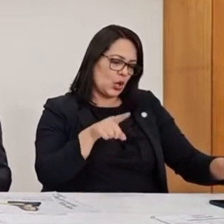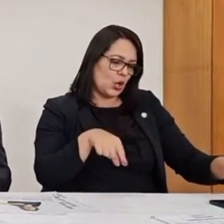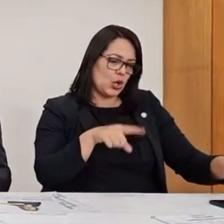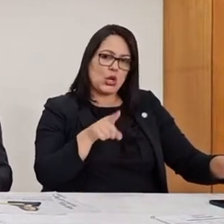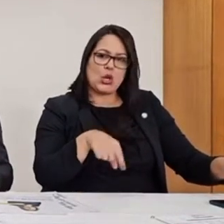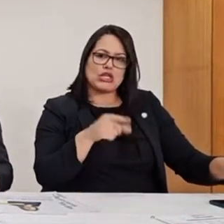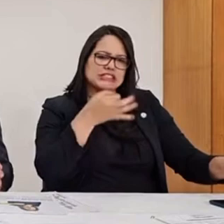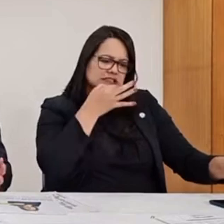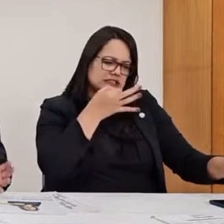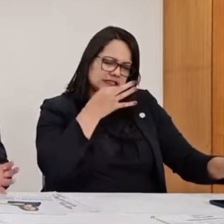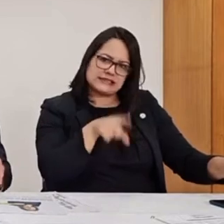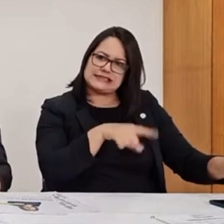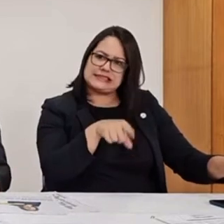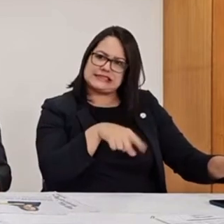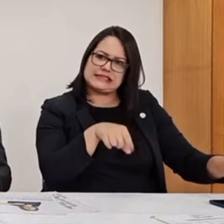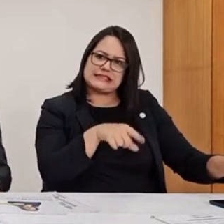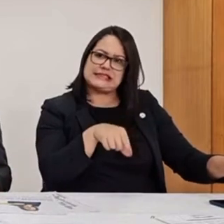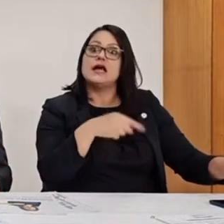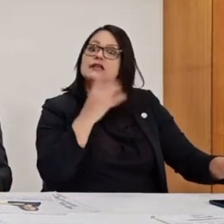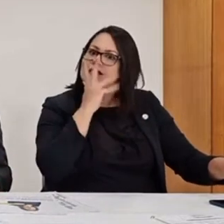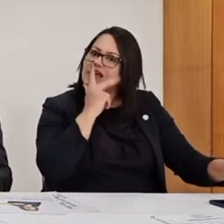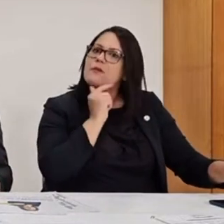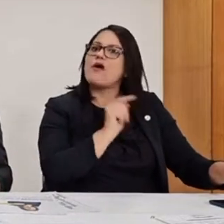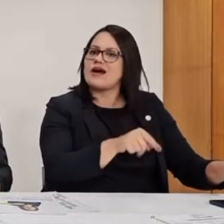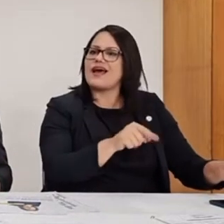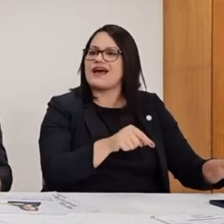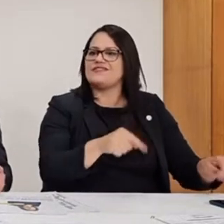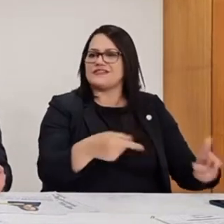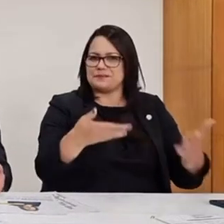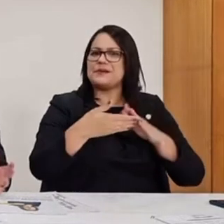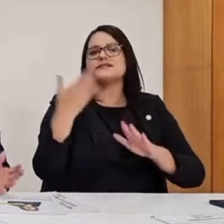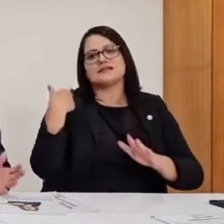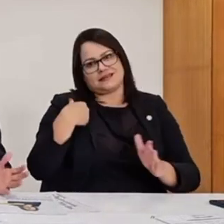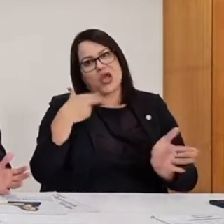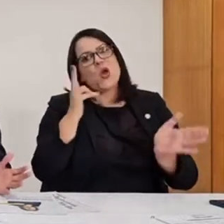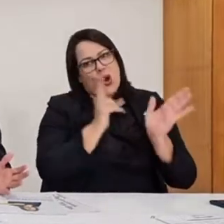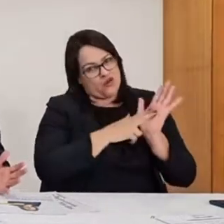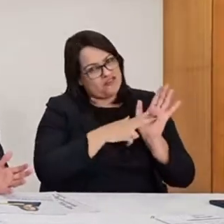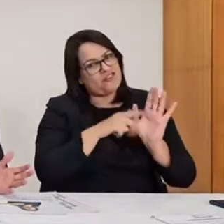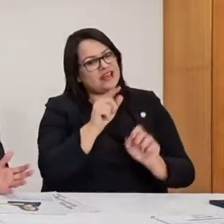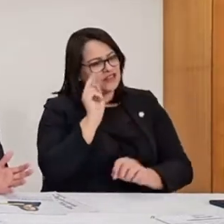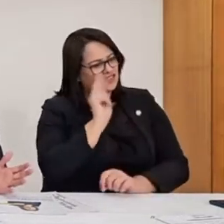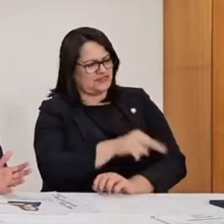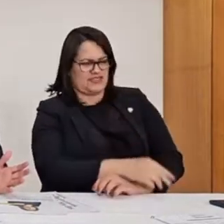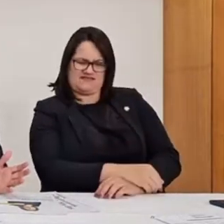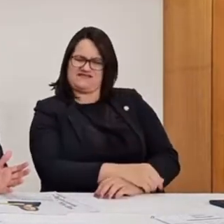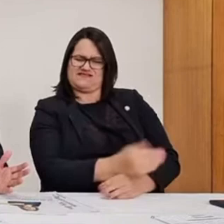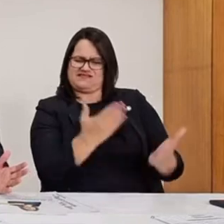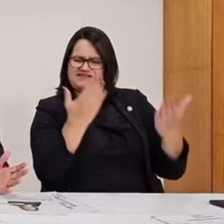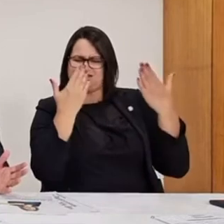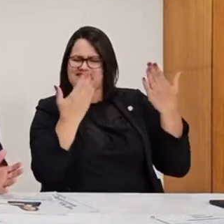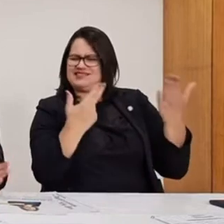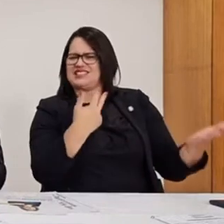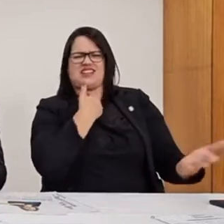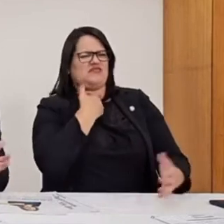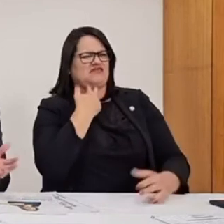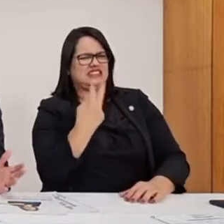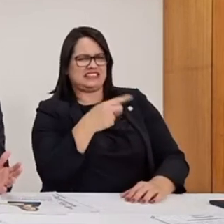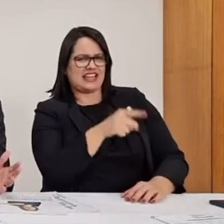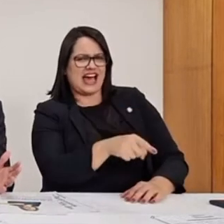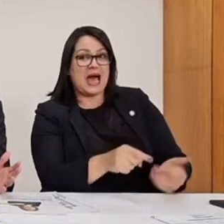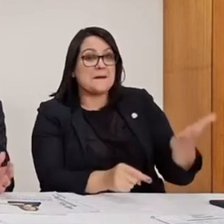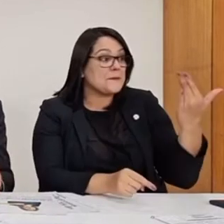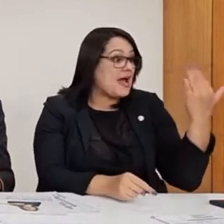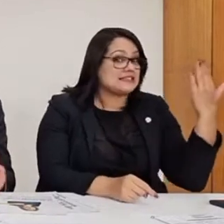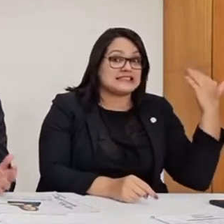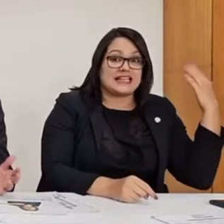din, din, din, din, e era uma coisa realmente. Confesso, quando eu comecei a ver isso aí, a gente não acreditava. Comparando